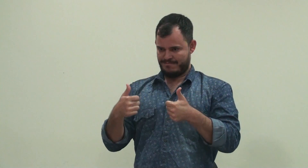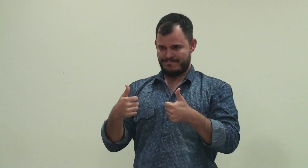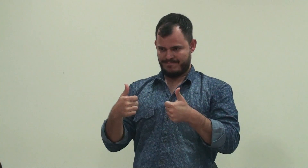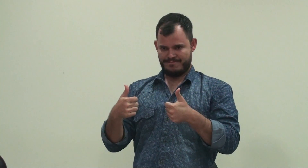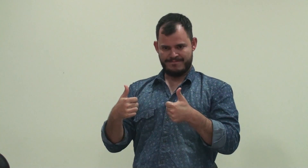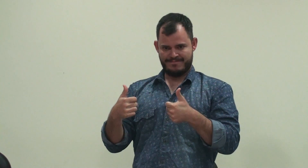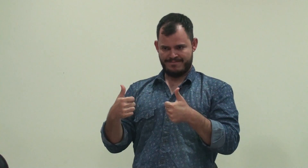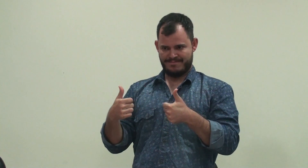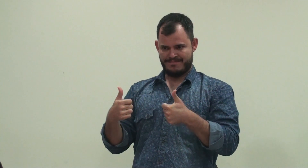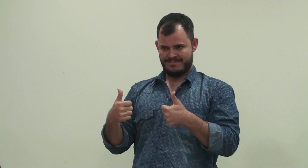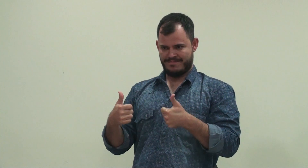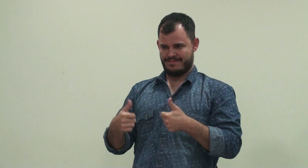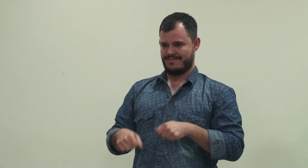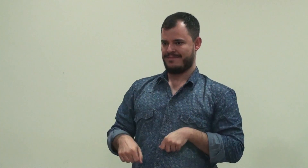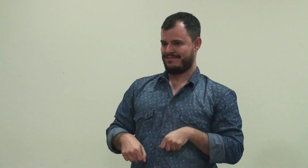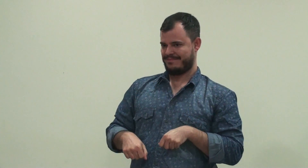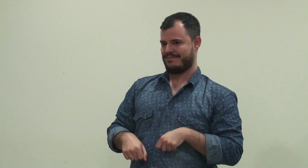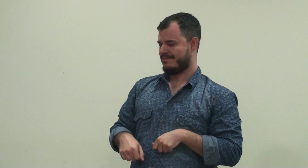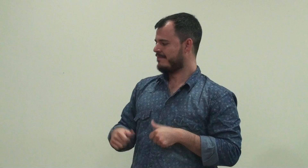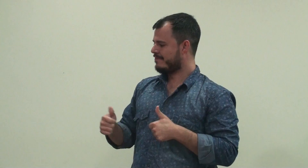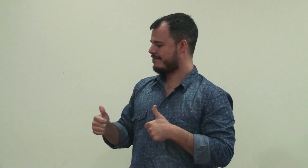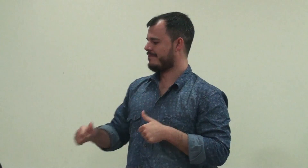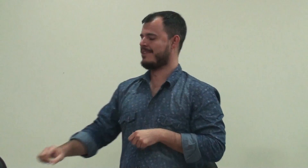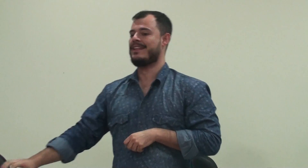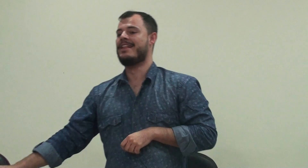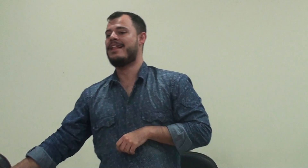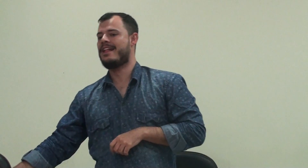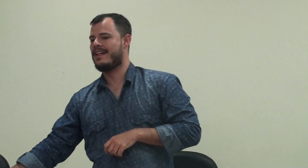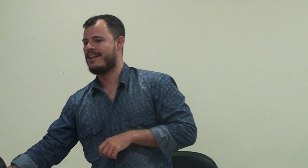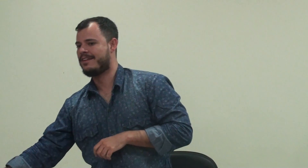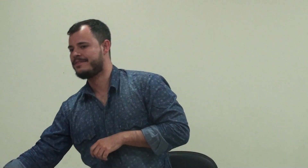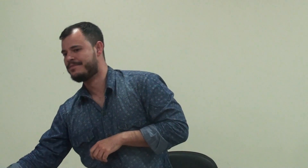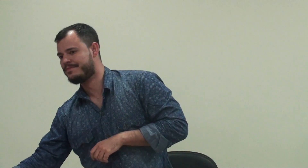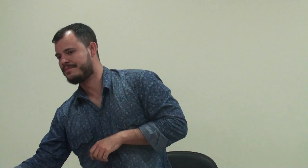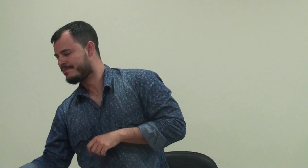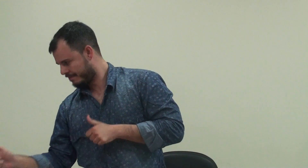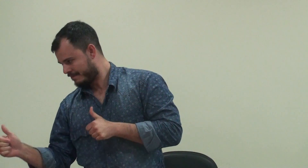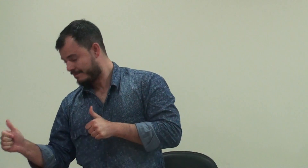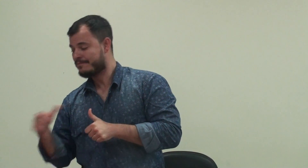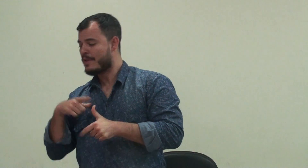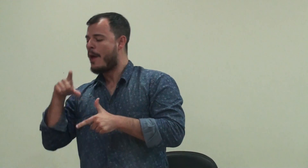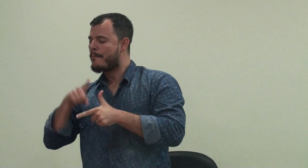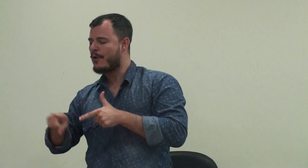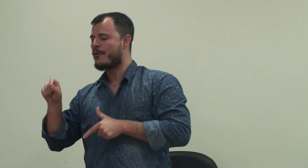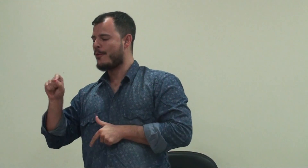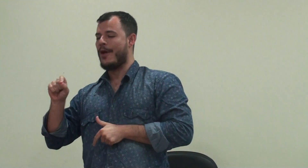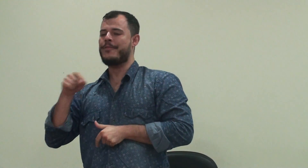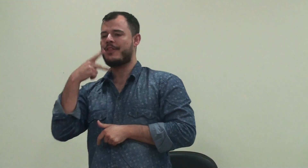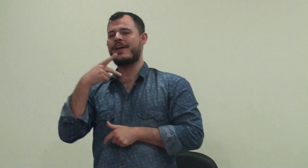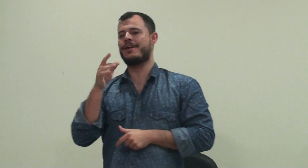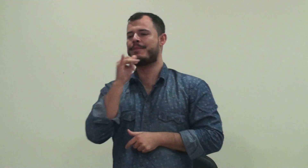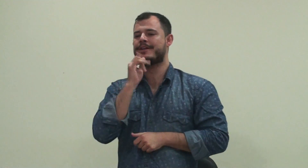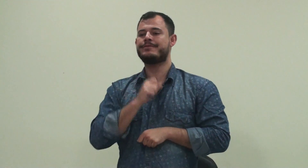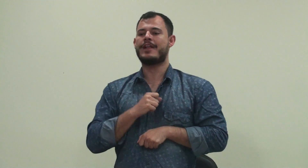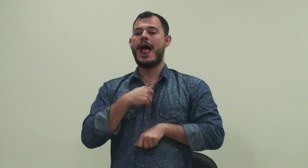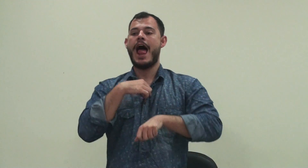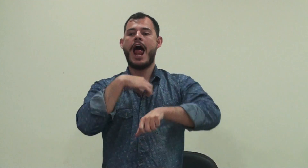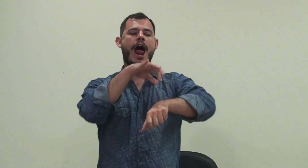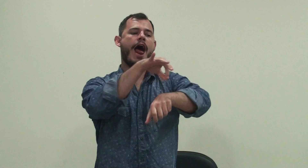Então, tem surdo na família, sabe língua de sinais, e por isso é um profissional médico que sabe a língua de sinais. Então tem vários casos aí para a gente